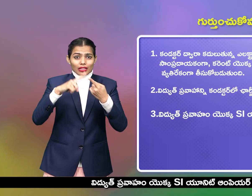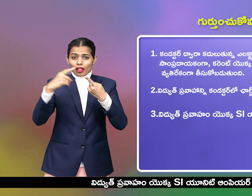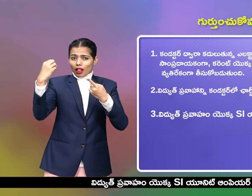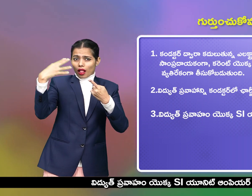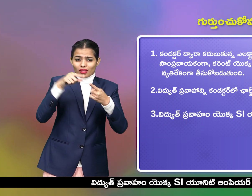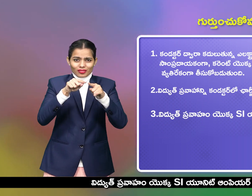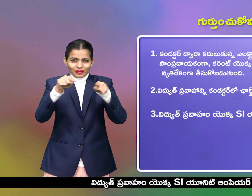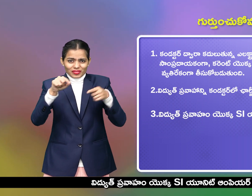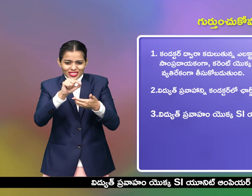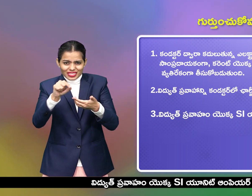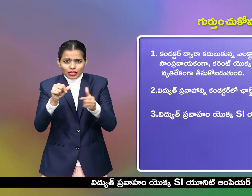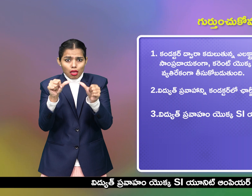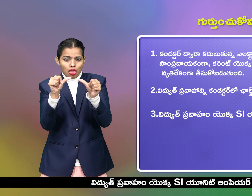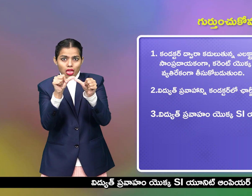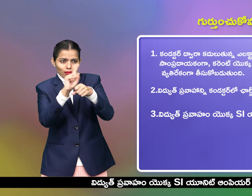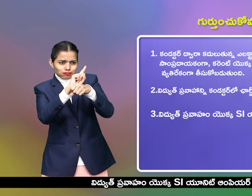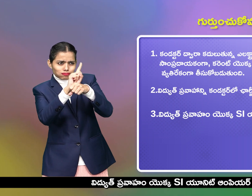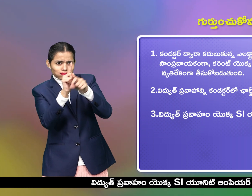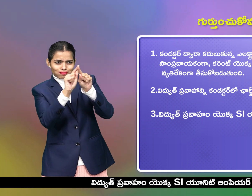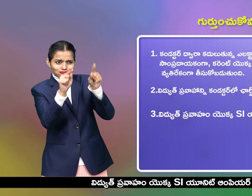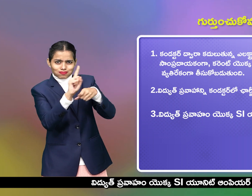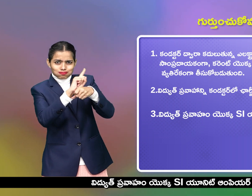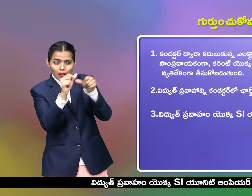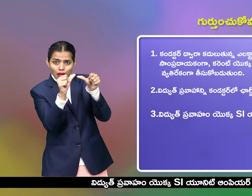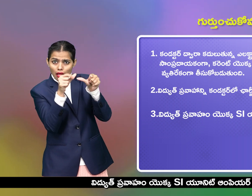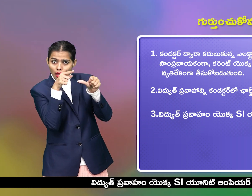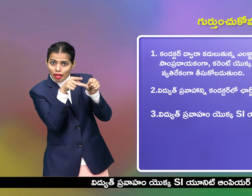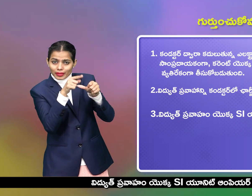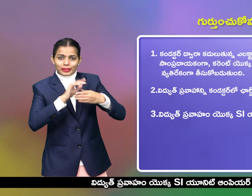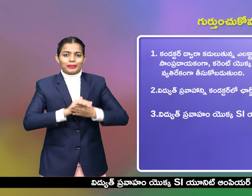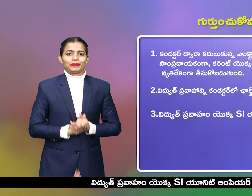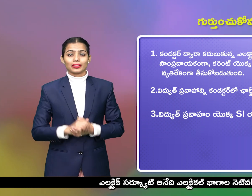విద్యుత్ ప్రవాహం యొక్క ఎస్ఐ యూనిట్ యాంపియర్ ఏ.